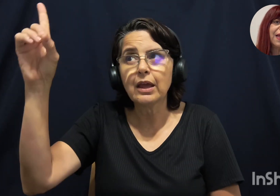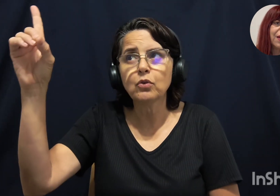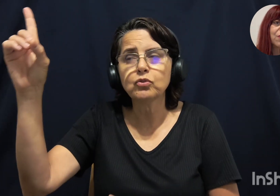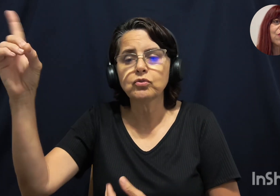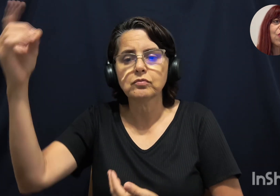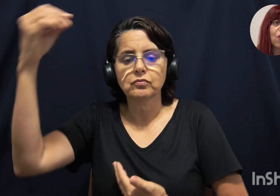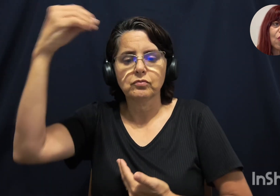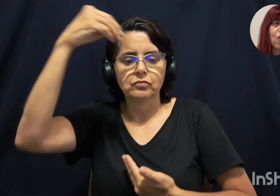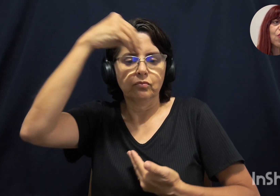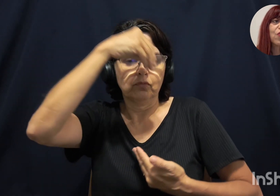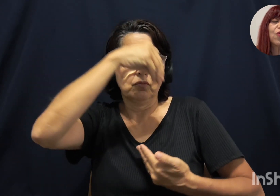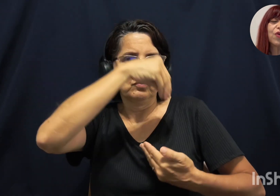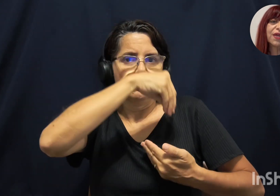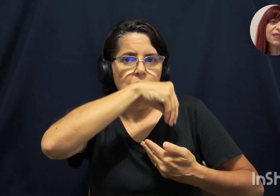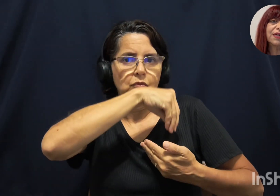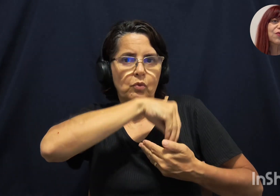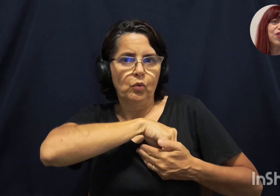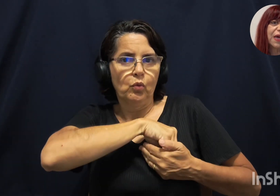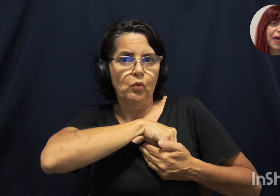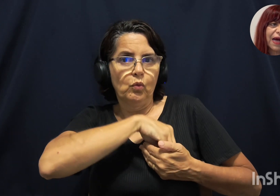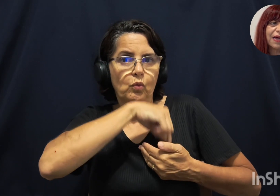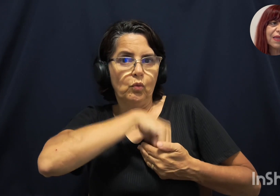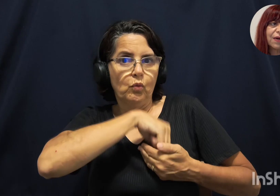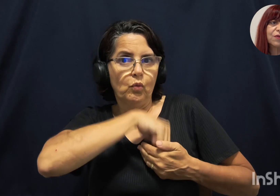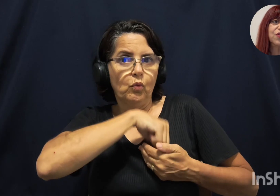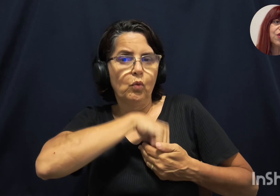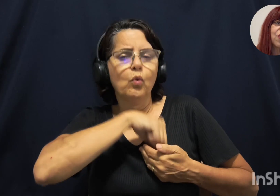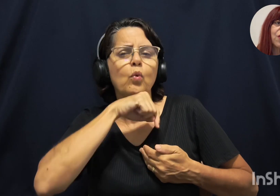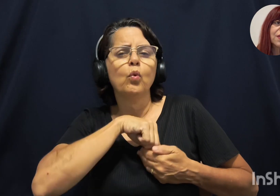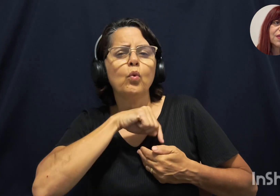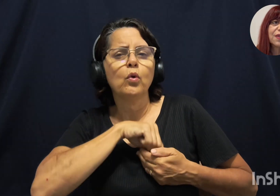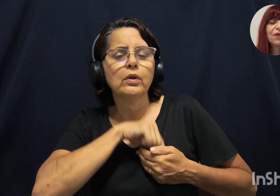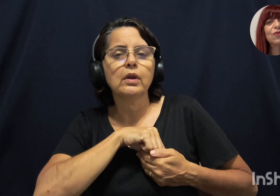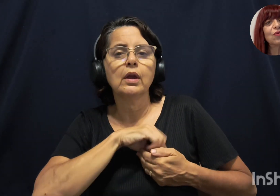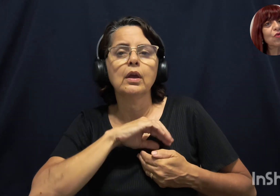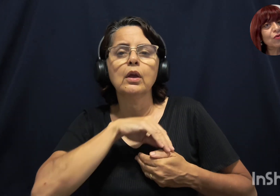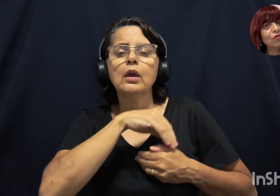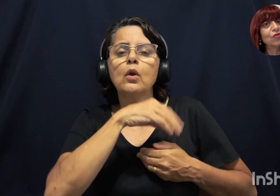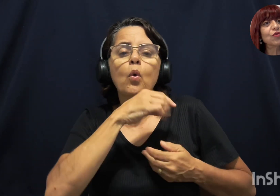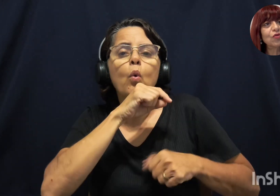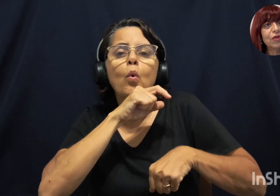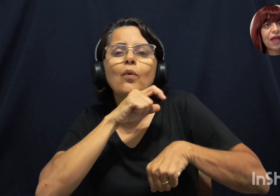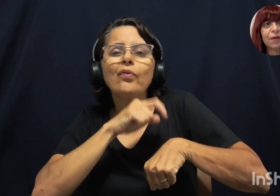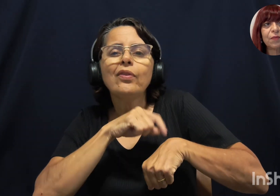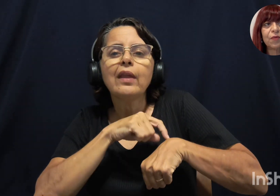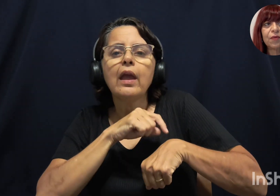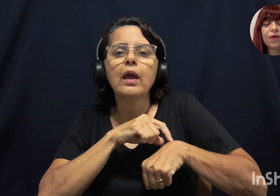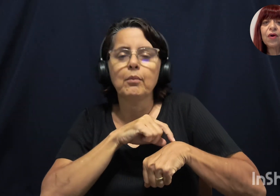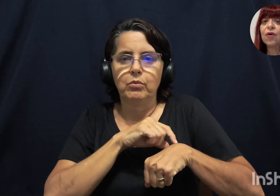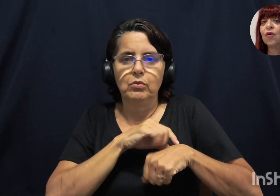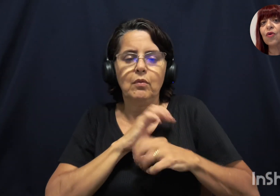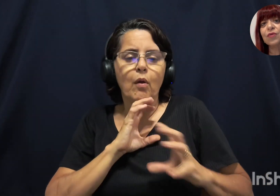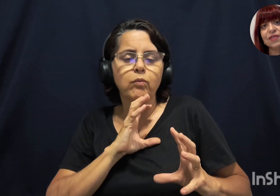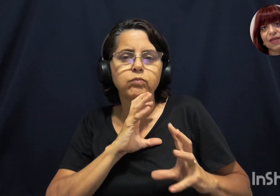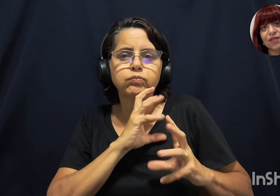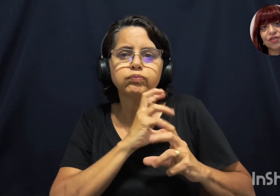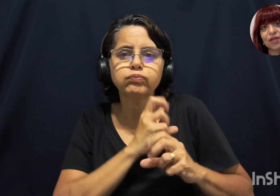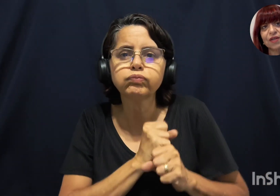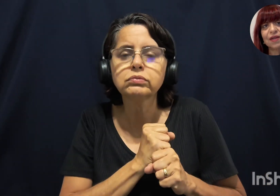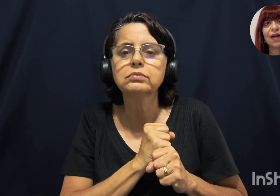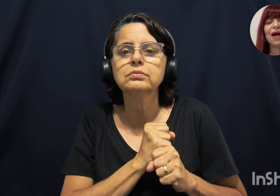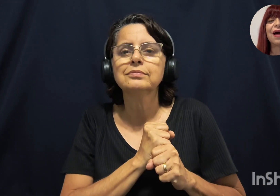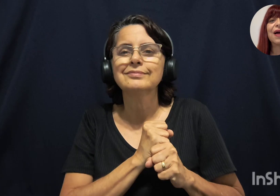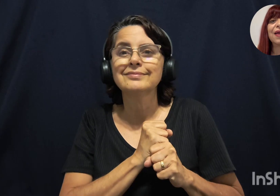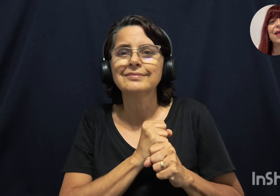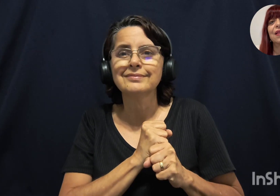que Deus colocou no coração de cada um de nós o conjunto do tempo, ou